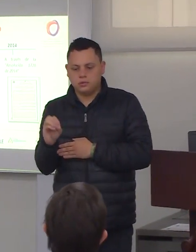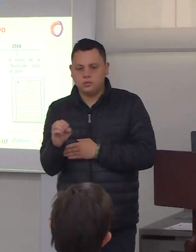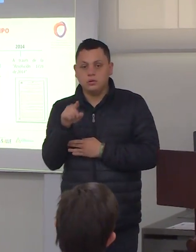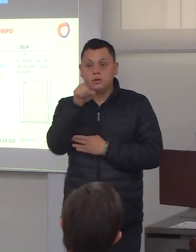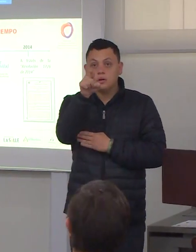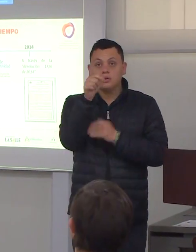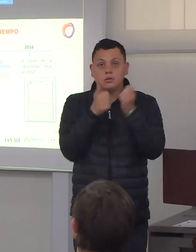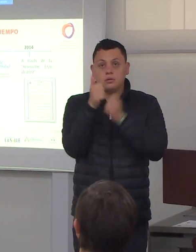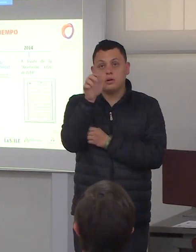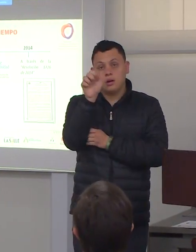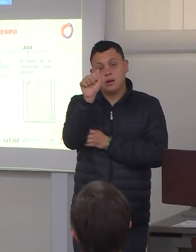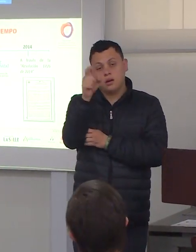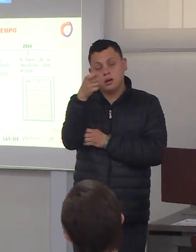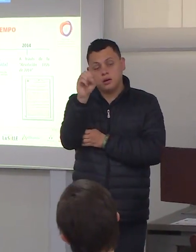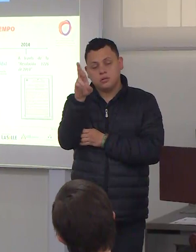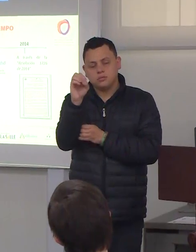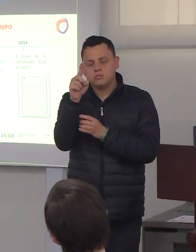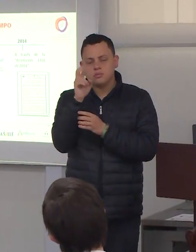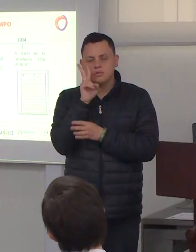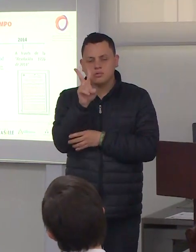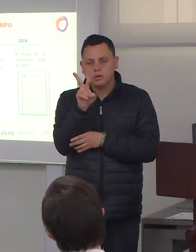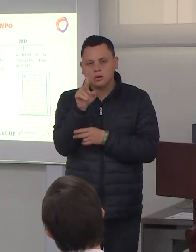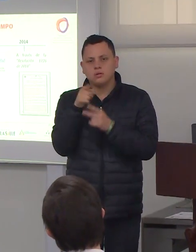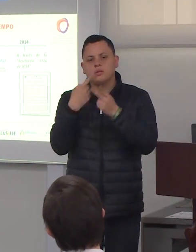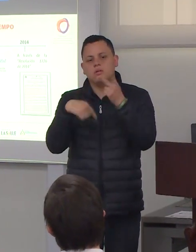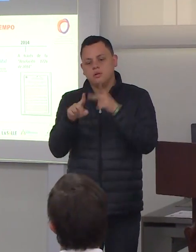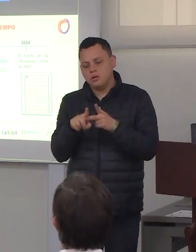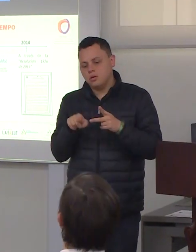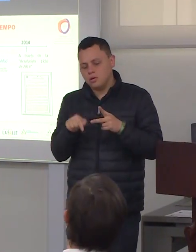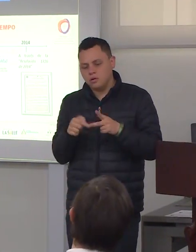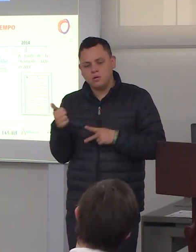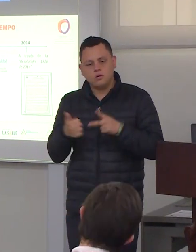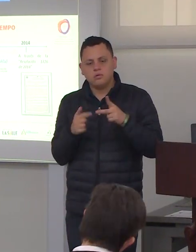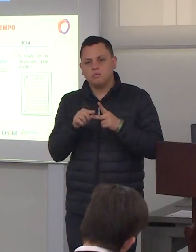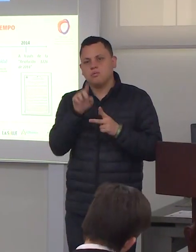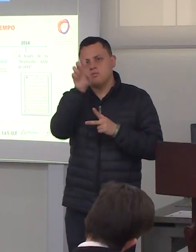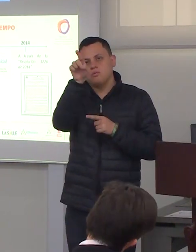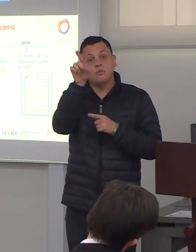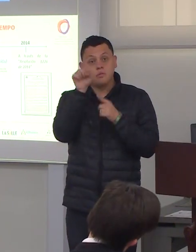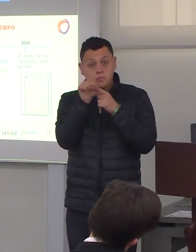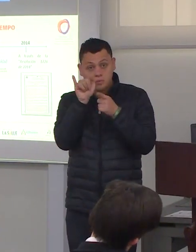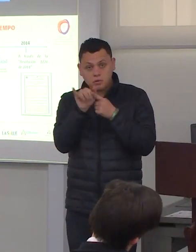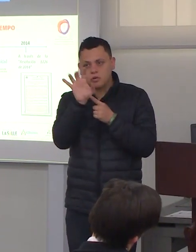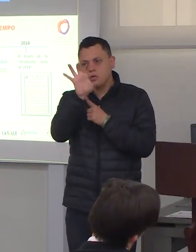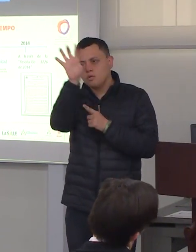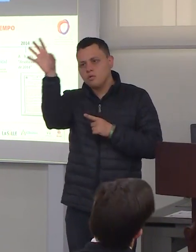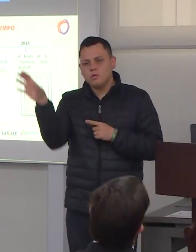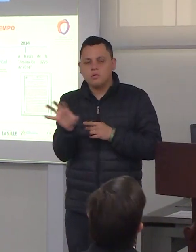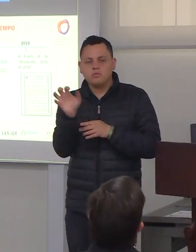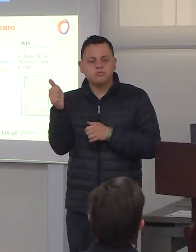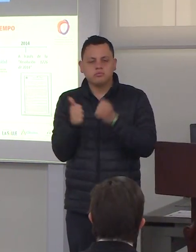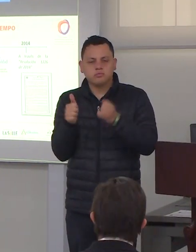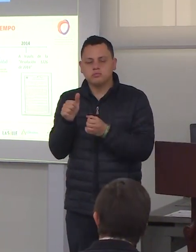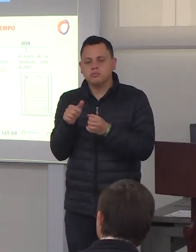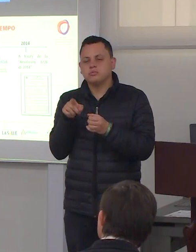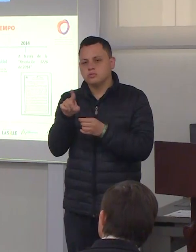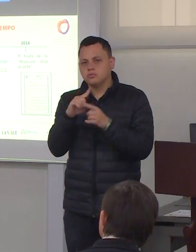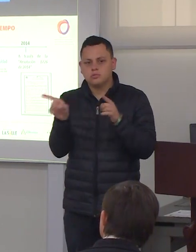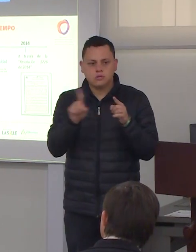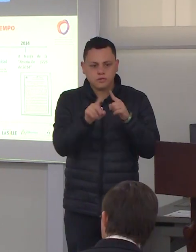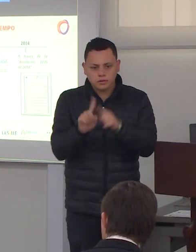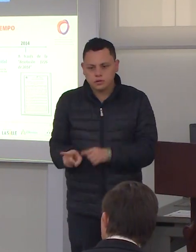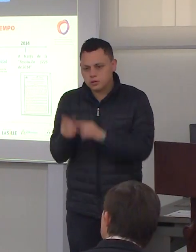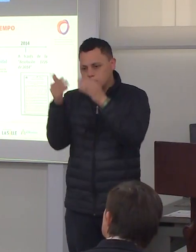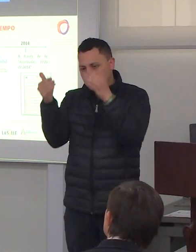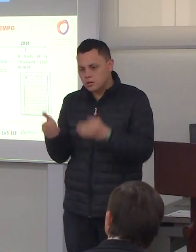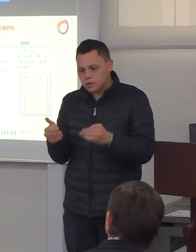discapacidad visual, con el Programa Ágora empezamos a trabajar en cuatro regiones con las demás discapacidades